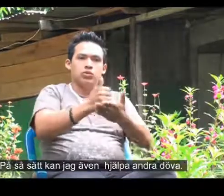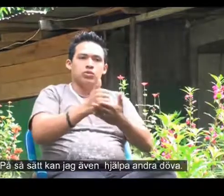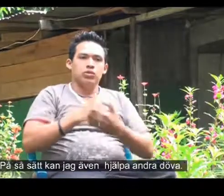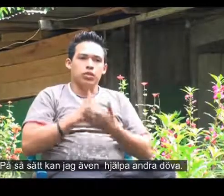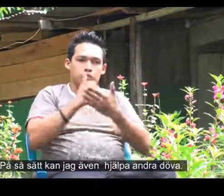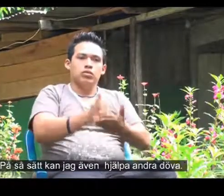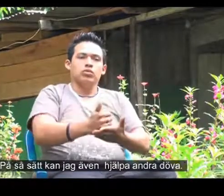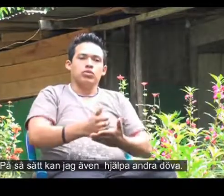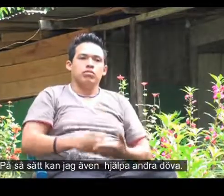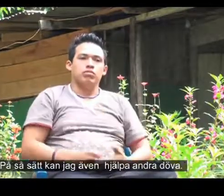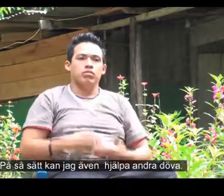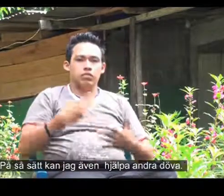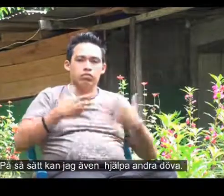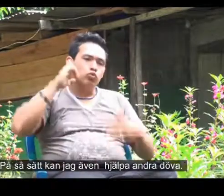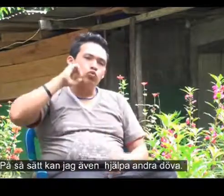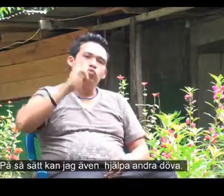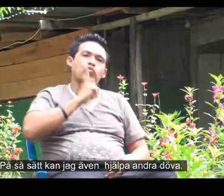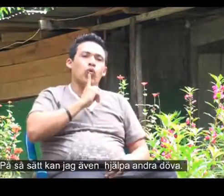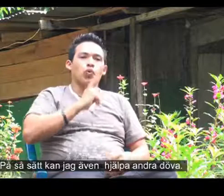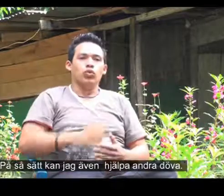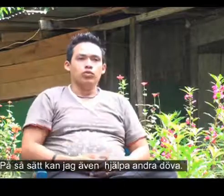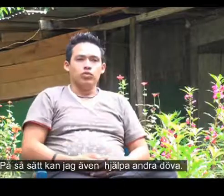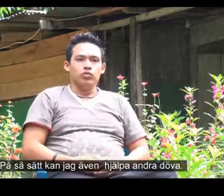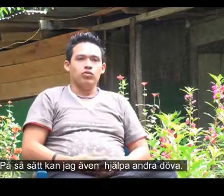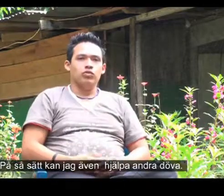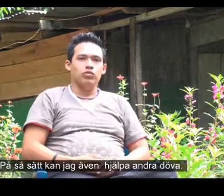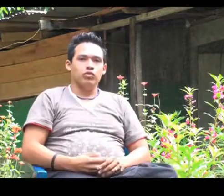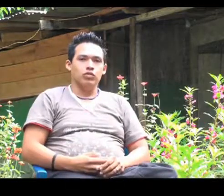Y con eso, me permitirá ayudarle a otros sordos.